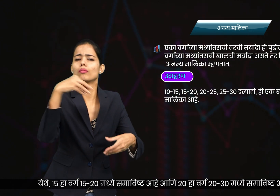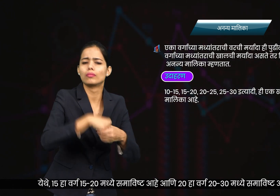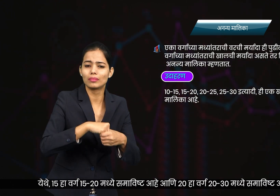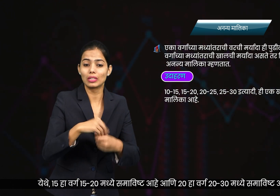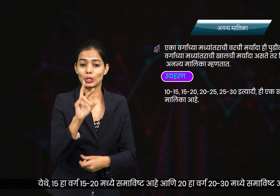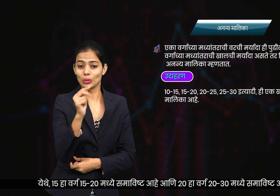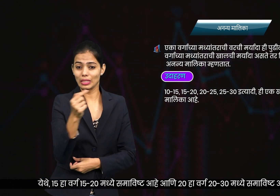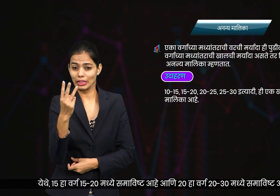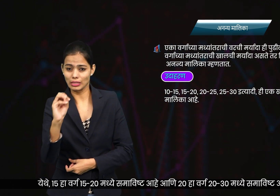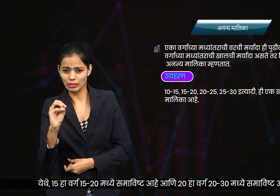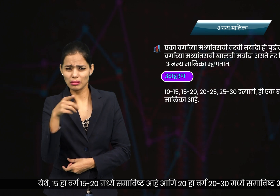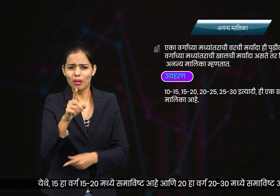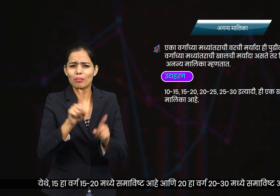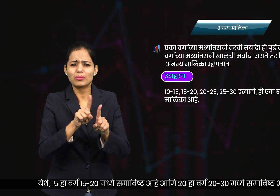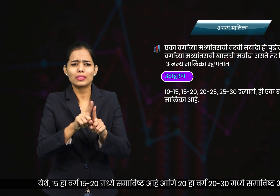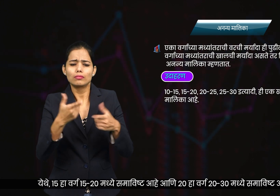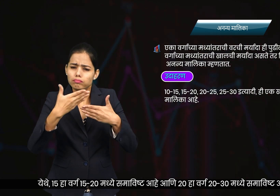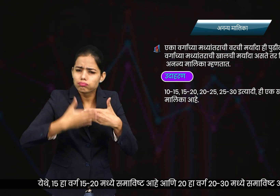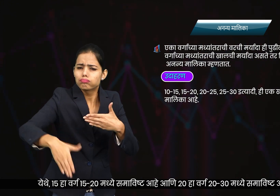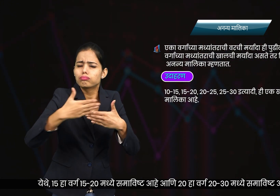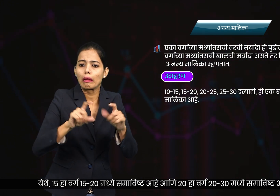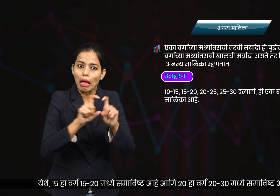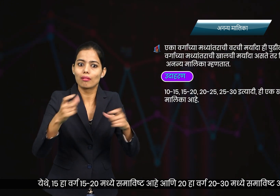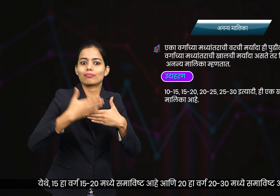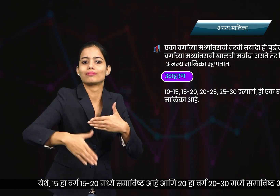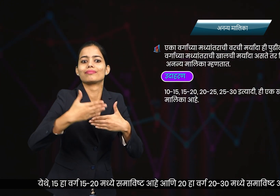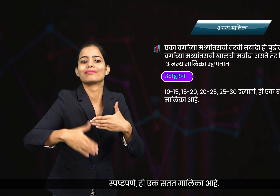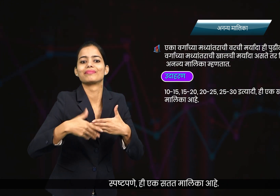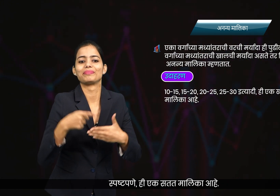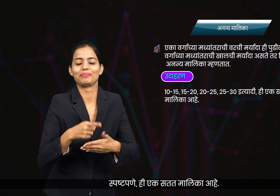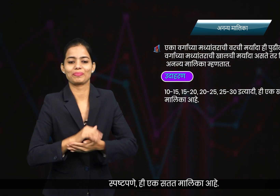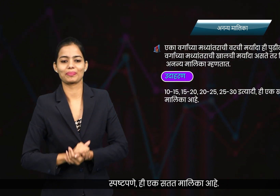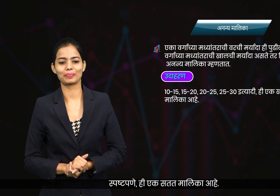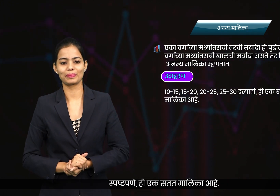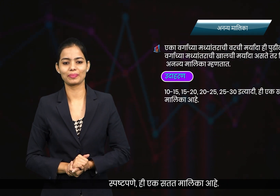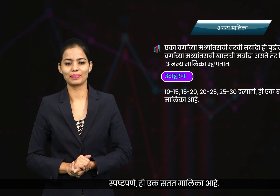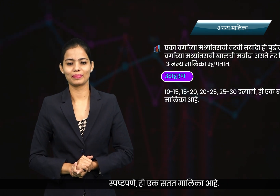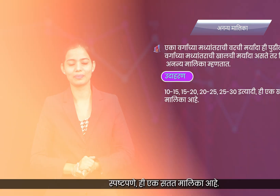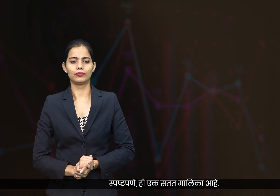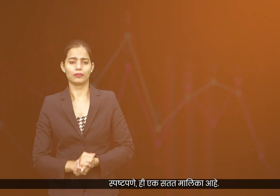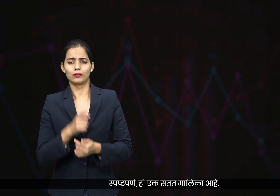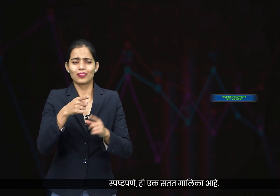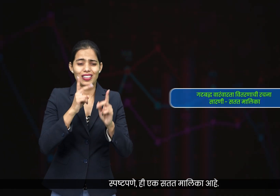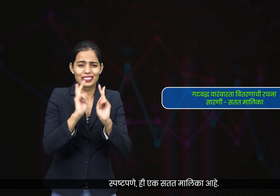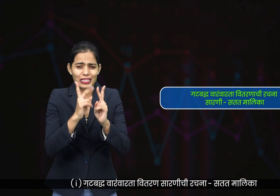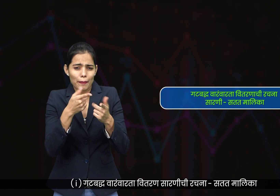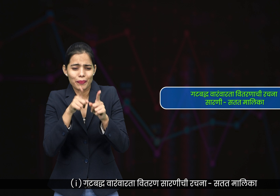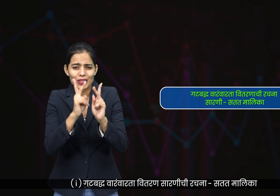आहे आणि 20 हा वर्ग 20 ते 30 मध्ये समाविष्ट आहे. स्पष्टपणे ही एक सतत मालिका आहे. आय.